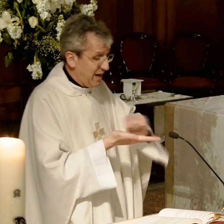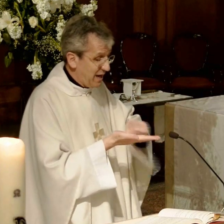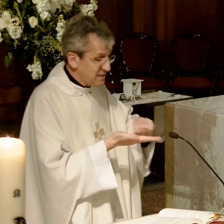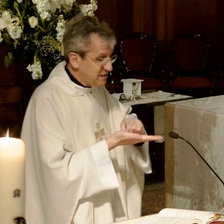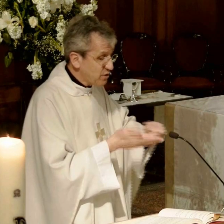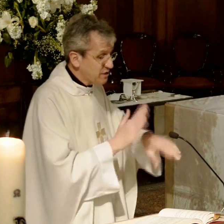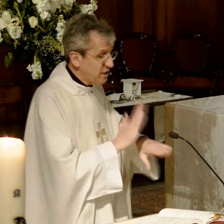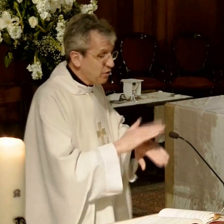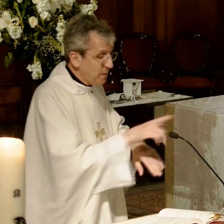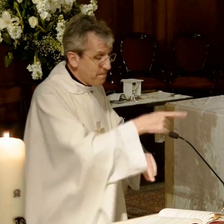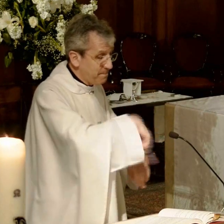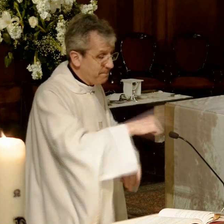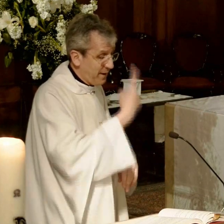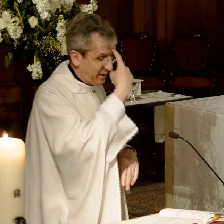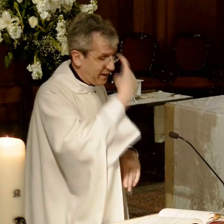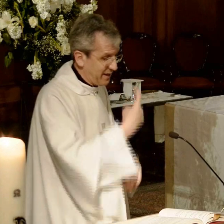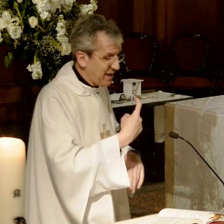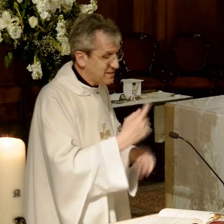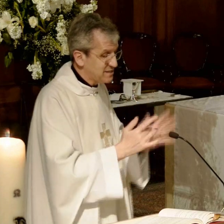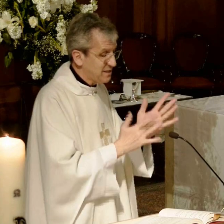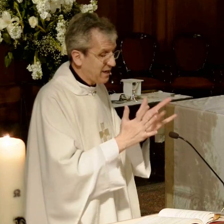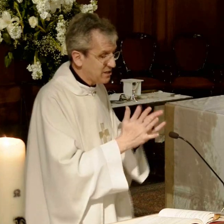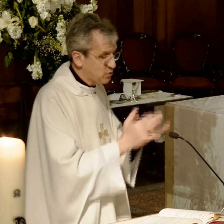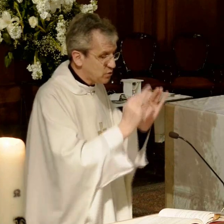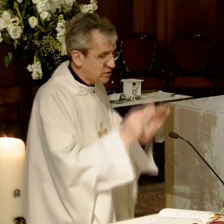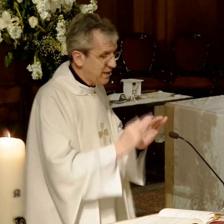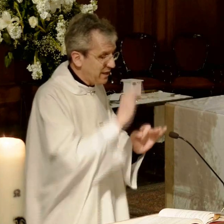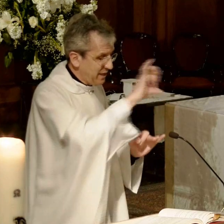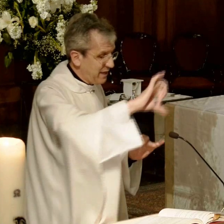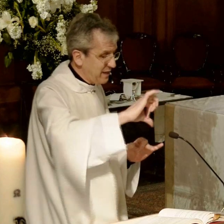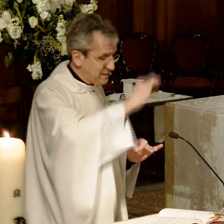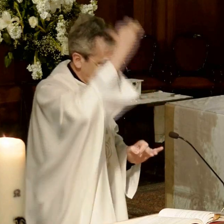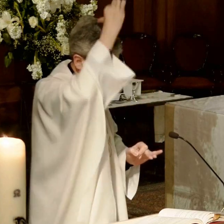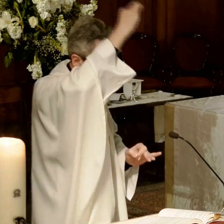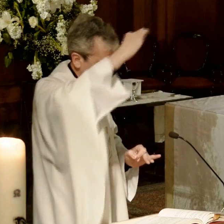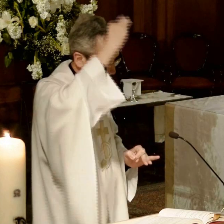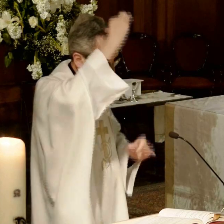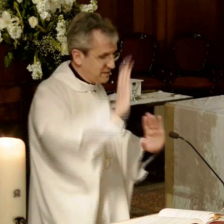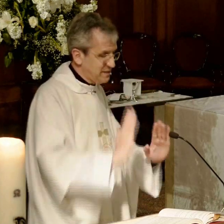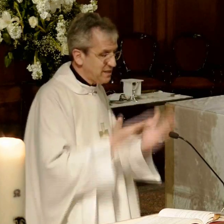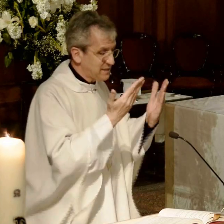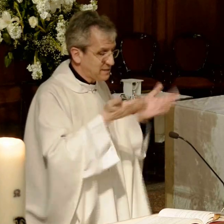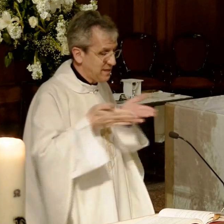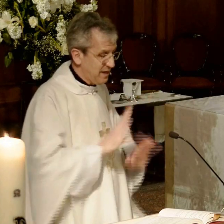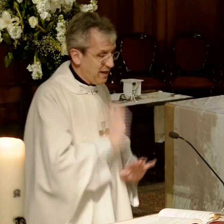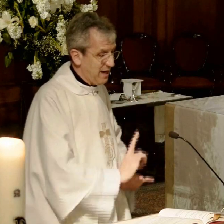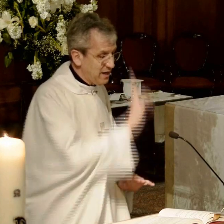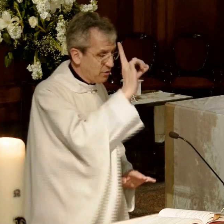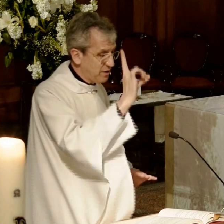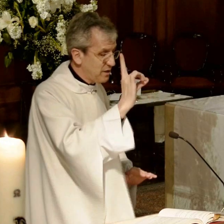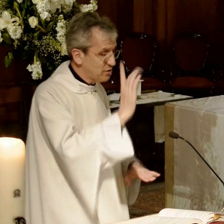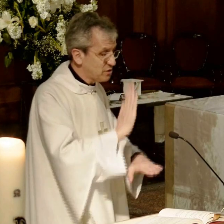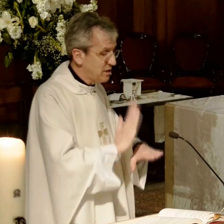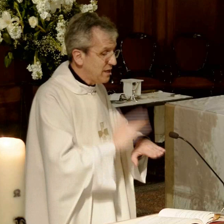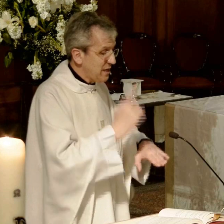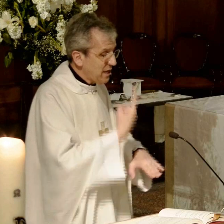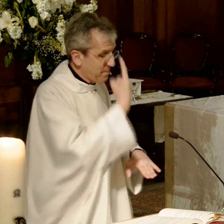han sido escritos para que creáis que Jesús es el Mesías, el Hijo de Dios, y para